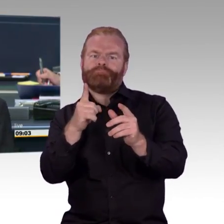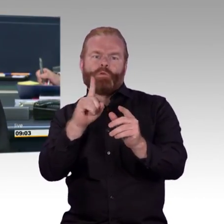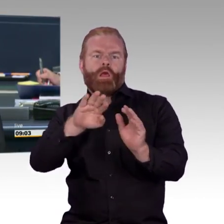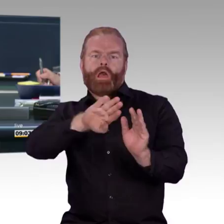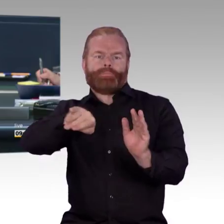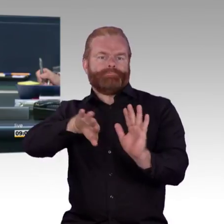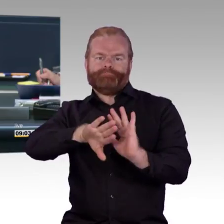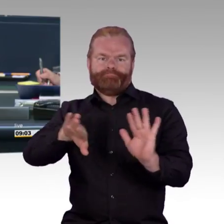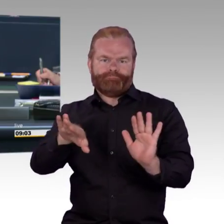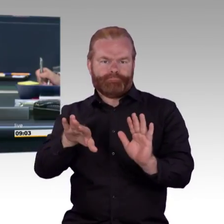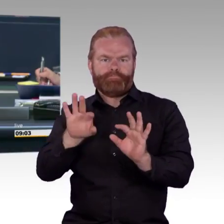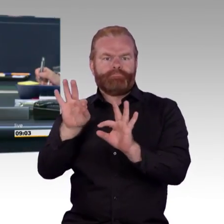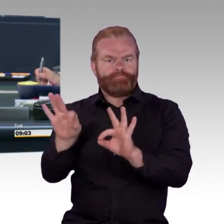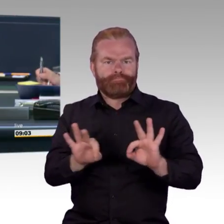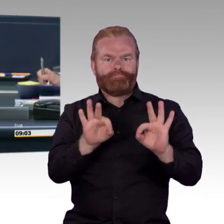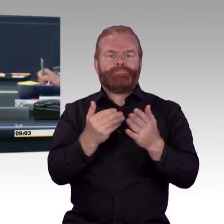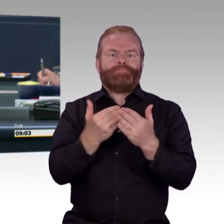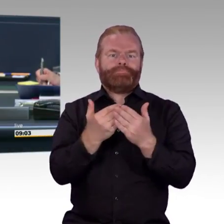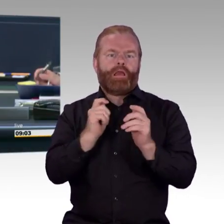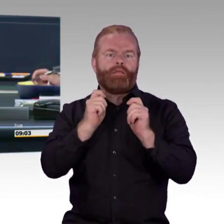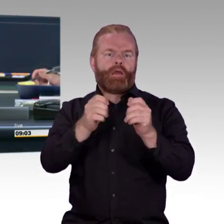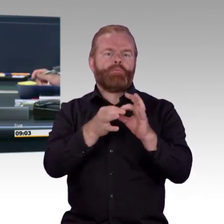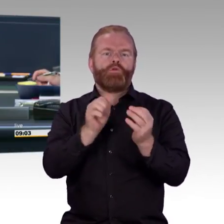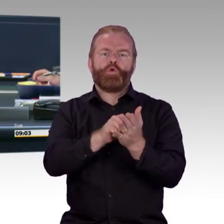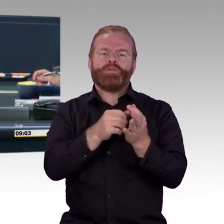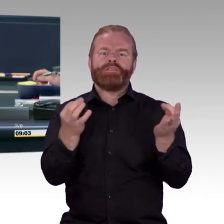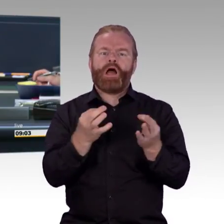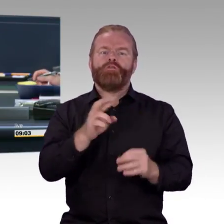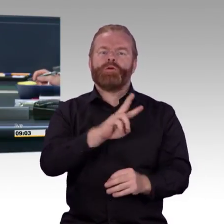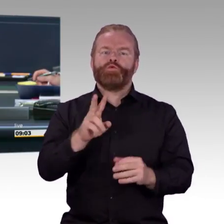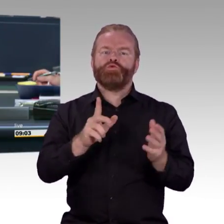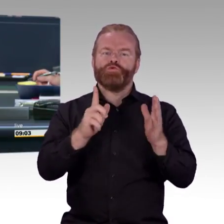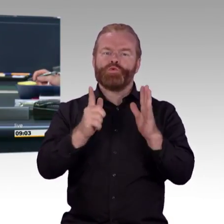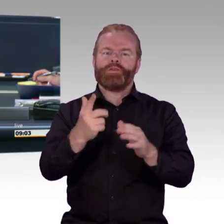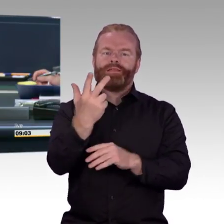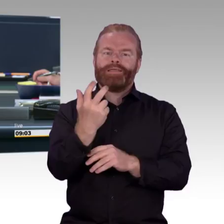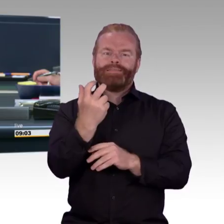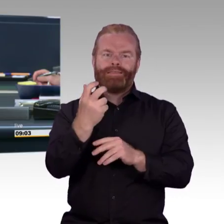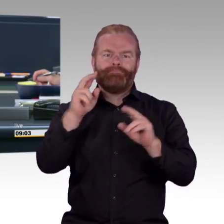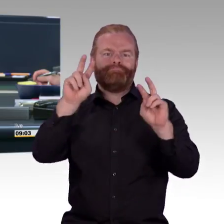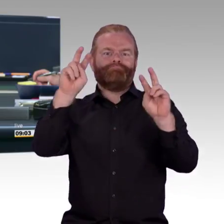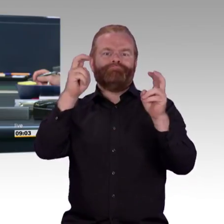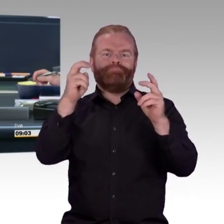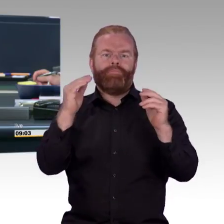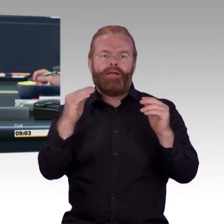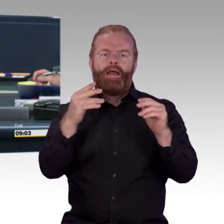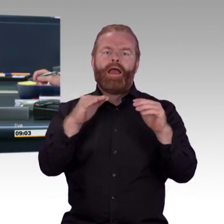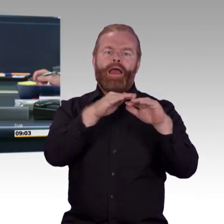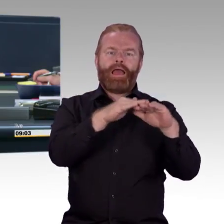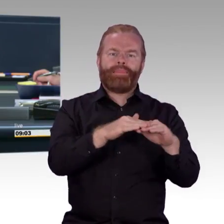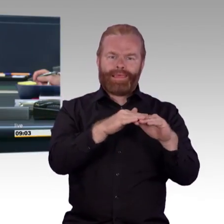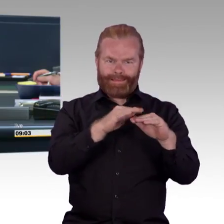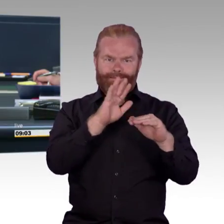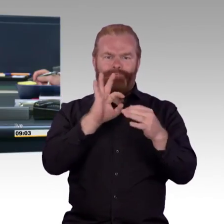mit einer unveränderten Debattenzeit von 38 Minuten beraten werden. Des Weiteren wird der Tagesordnungspunkt